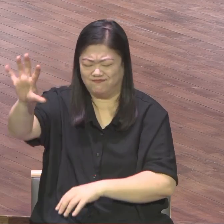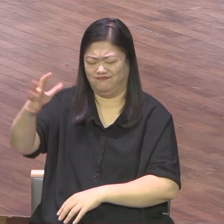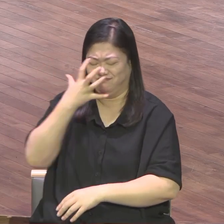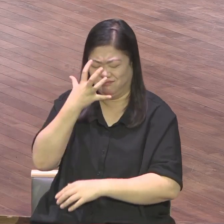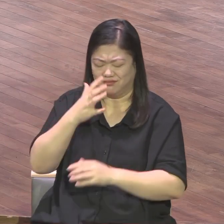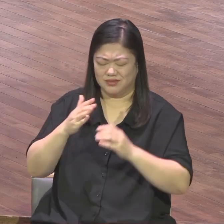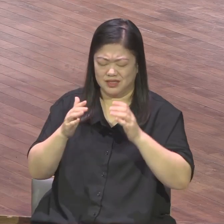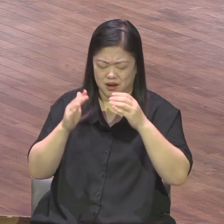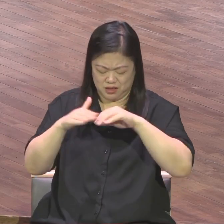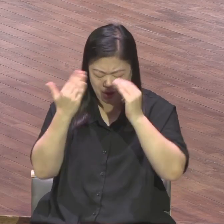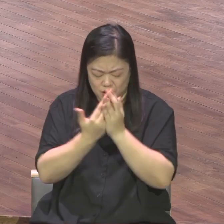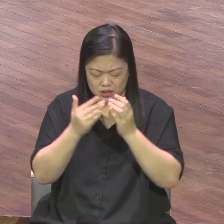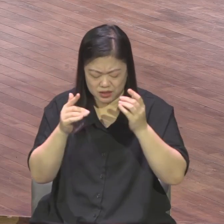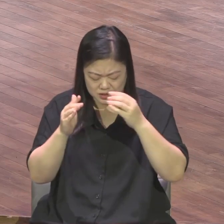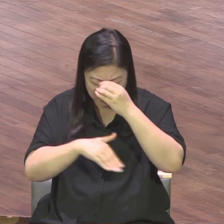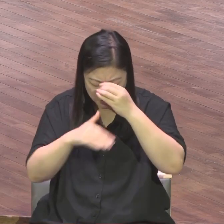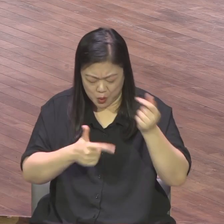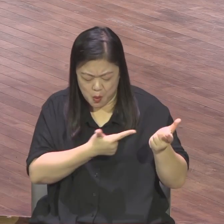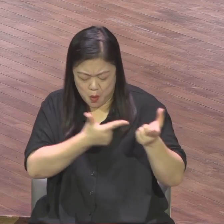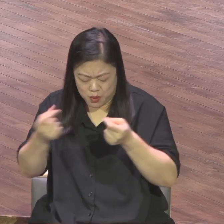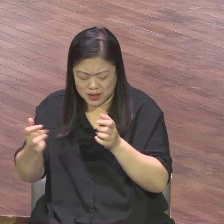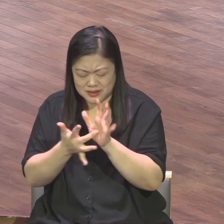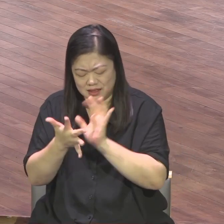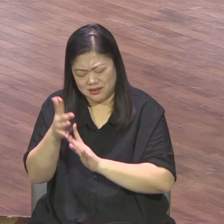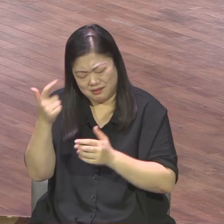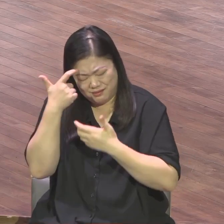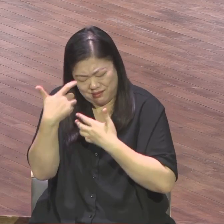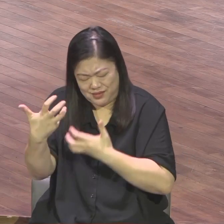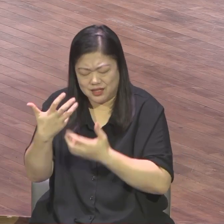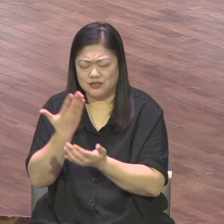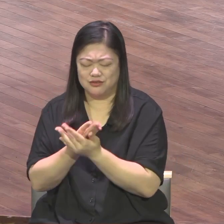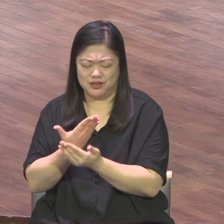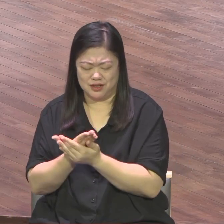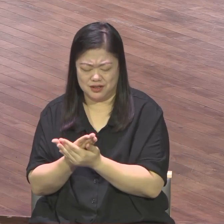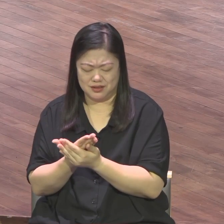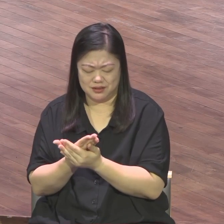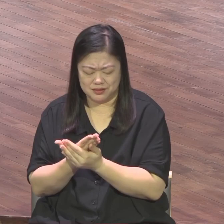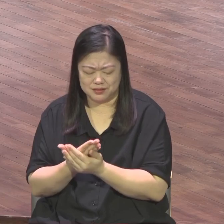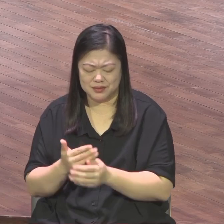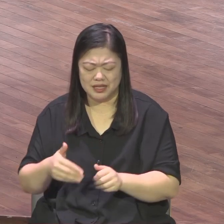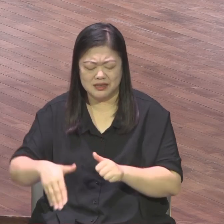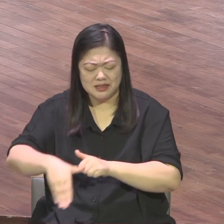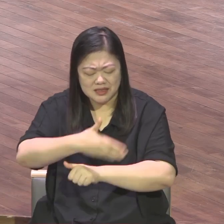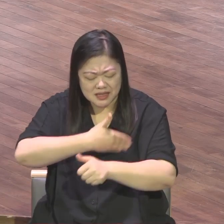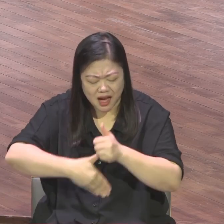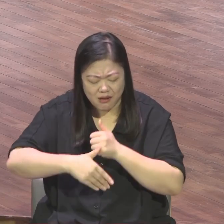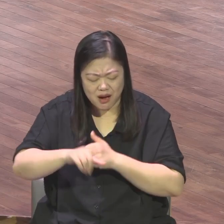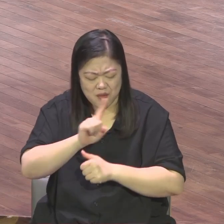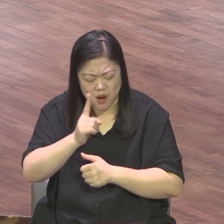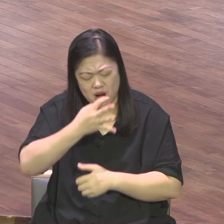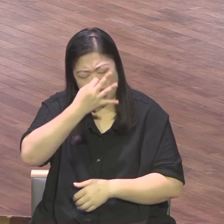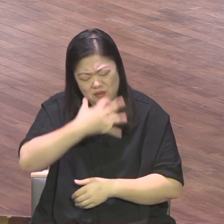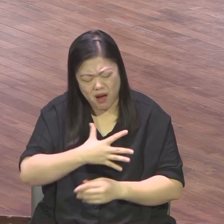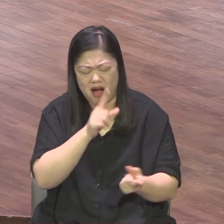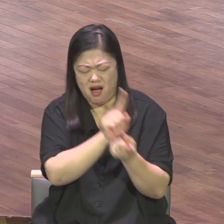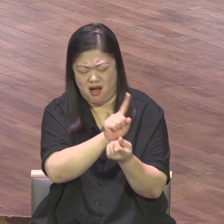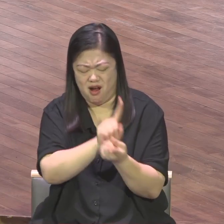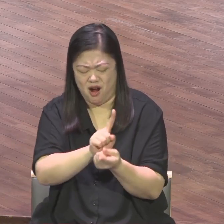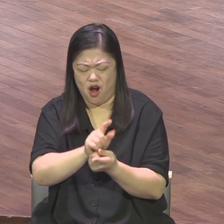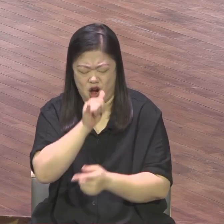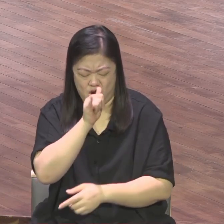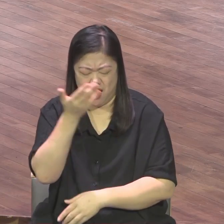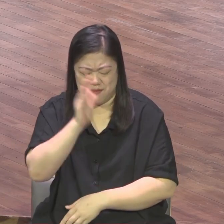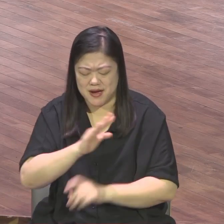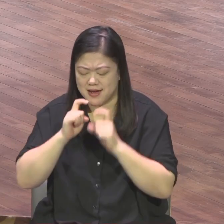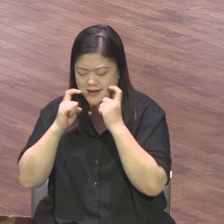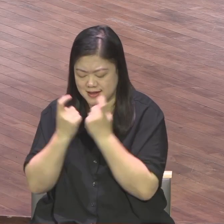땅에 살면서 많은 문제와 사건들이 끊임없이 닥쳐와서 숨쉴 여유 없을 만큼 어려움이 많이 닥치지만은 모두 다 CVDI